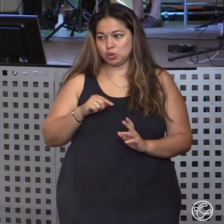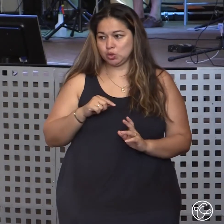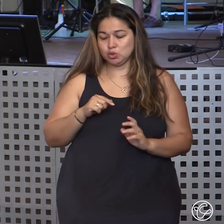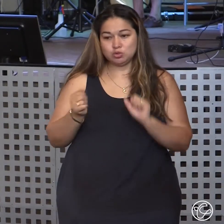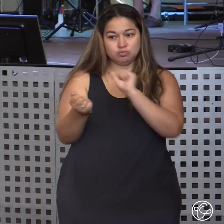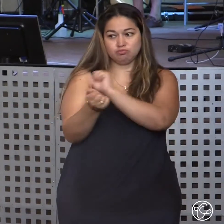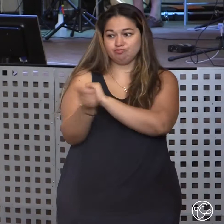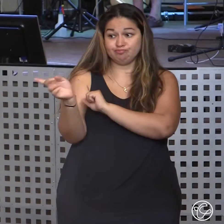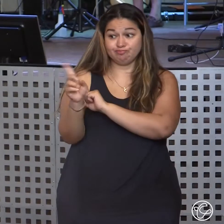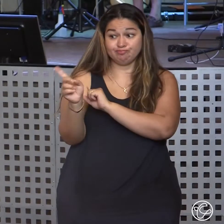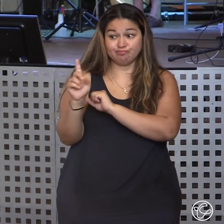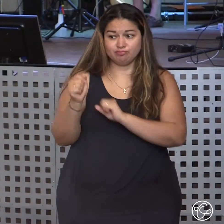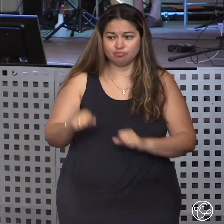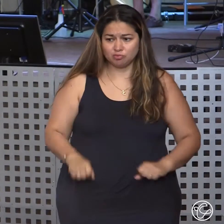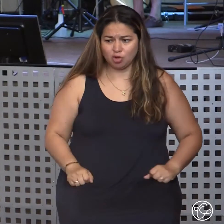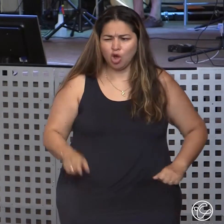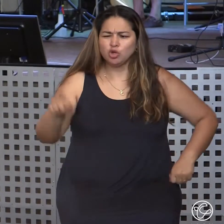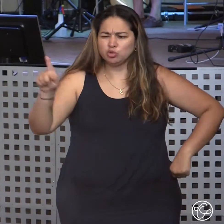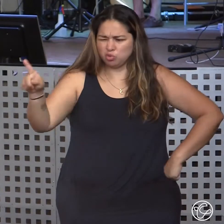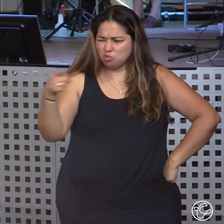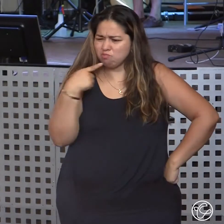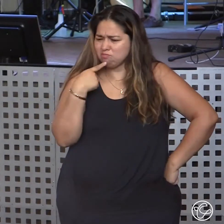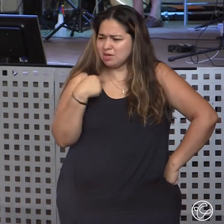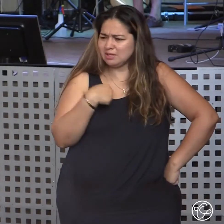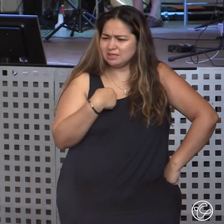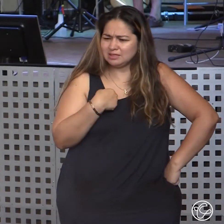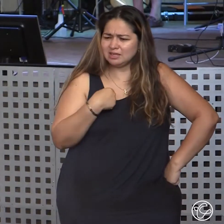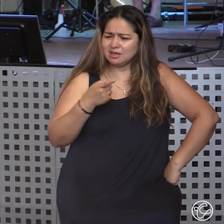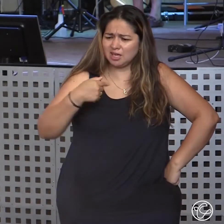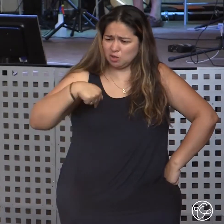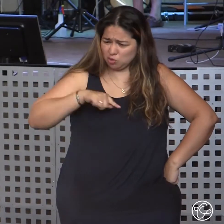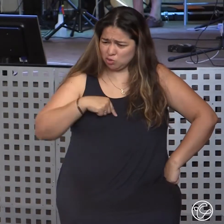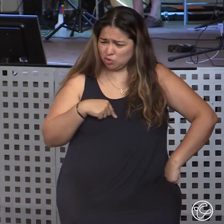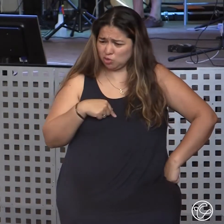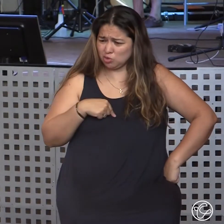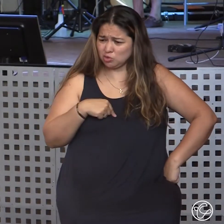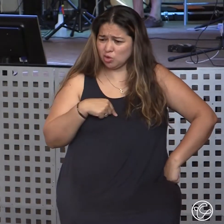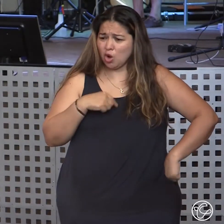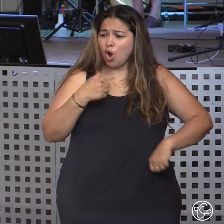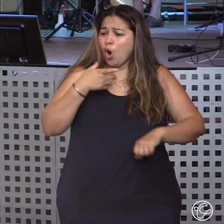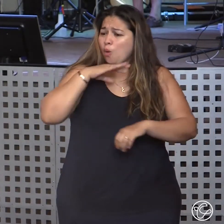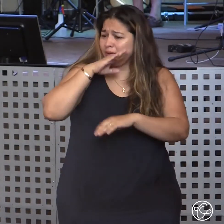¿Cómo dices tú, seréis libres?